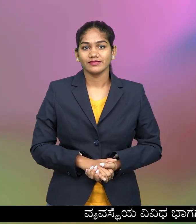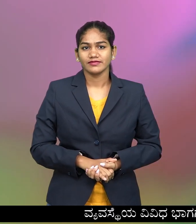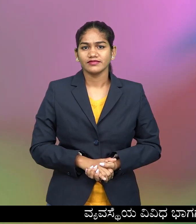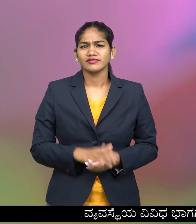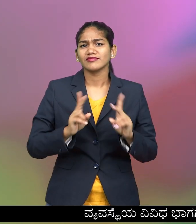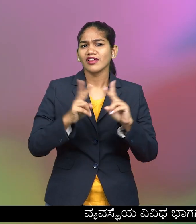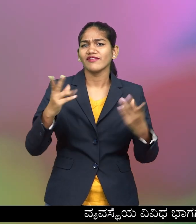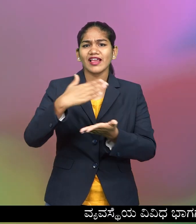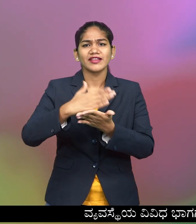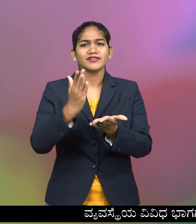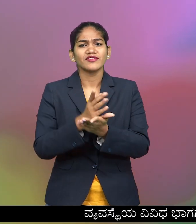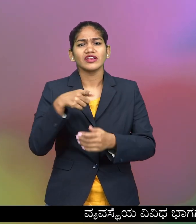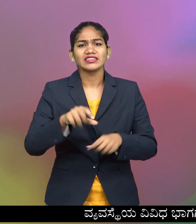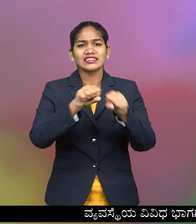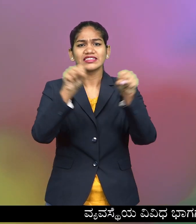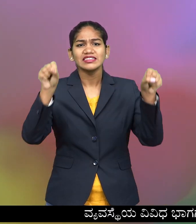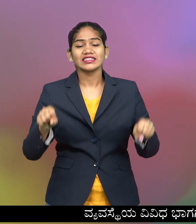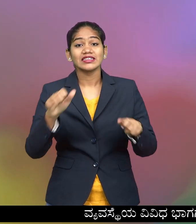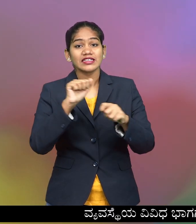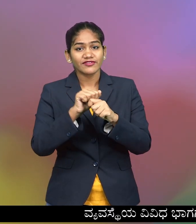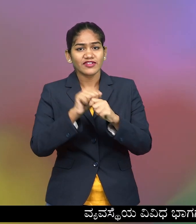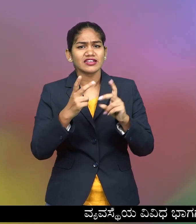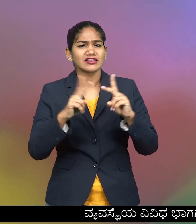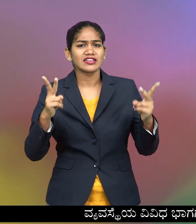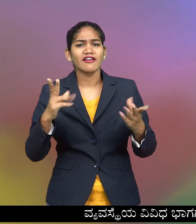ವ್ಯವಸ್ಥೆಯ ವಿವಿಧ ಭಾಗಗಳು ವಿವಿಧ ಕಾರ್ಯಗಳನ್ನು ನಿರ್ವಹಿಸುತ್ತವೆ.